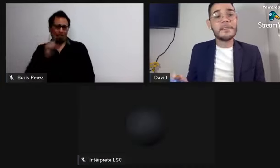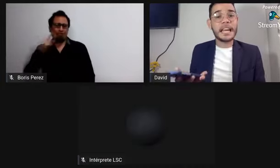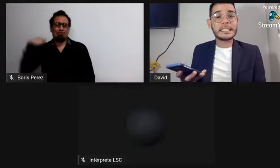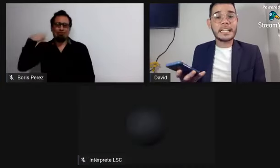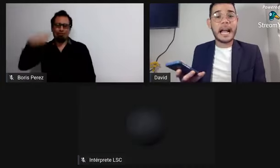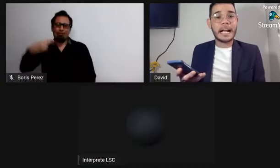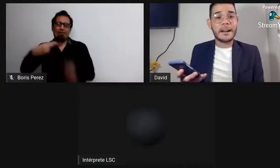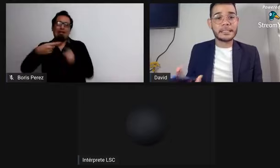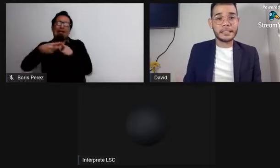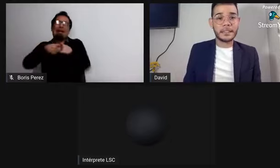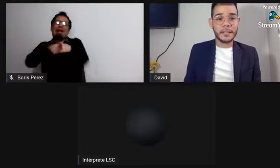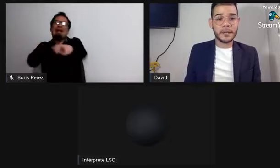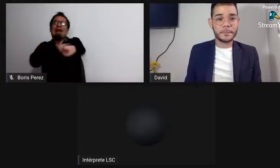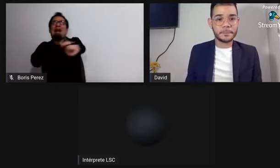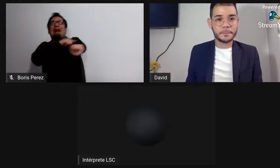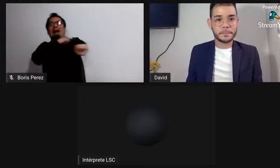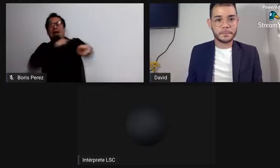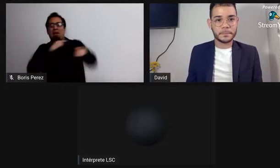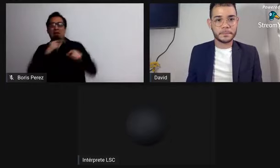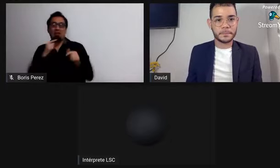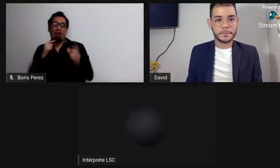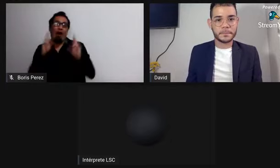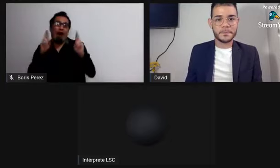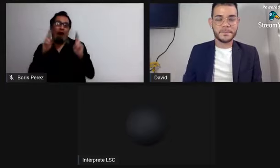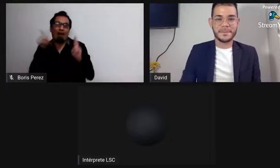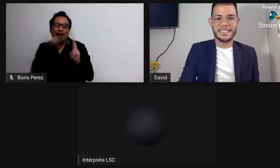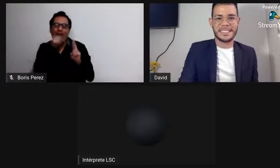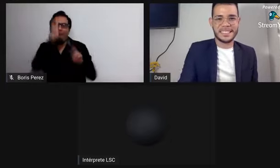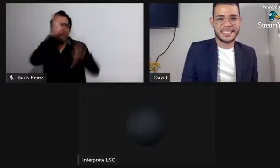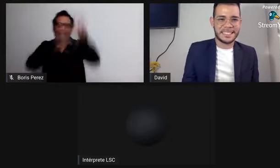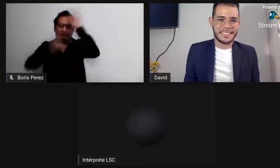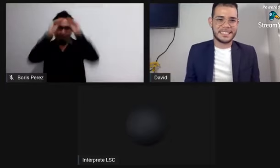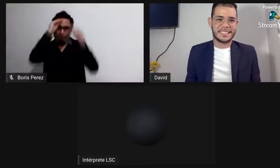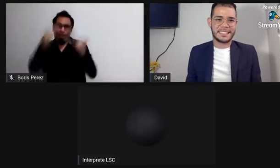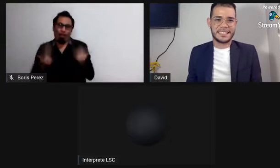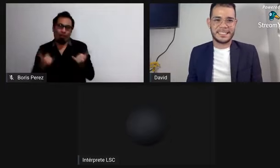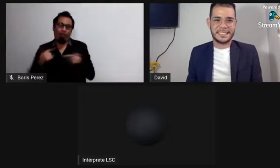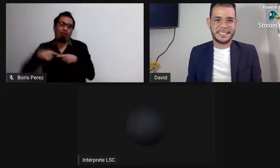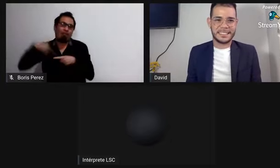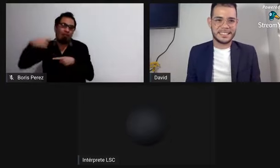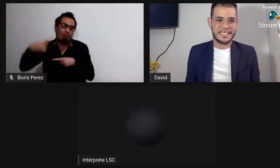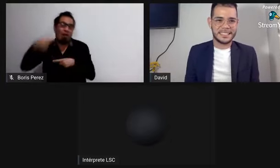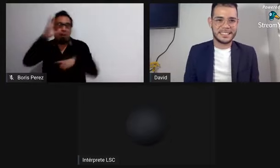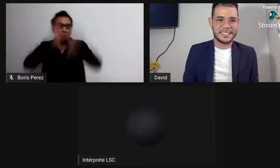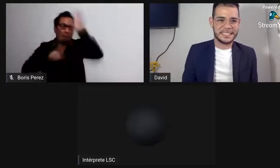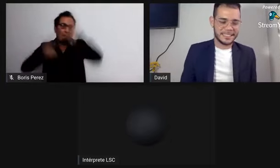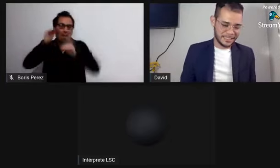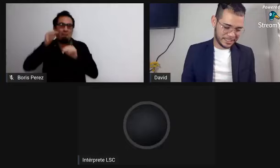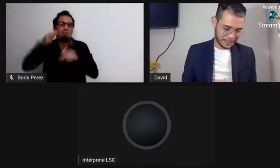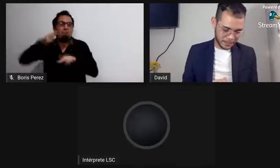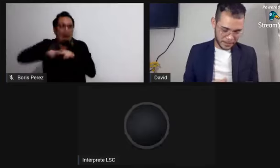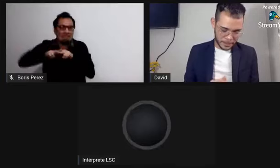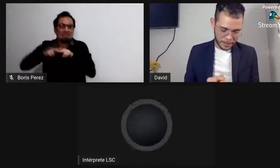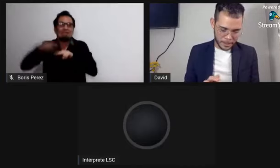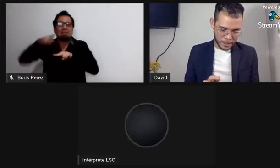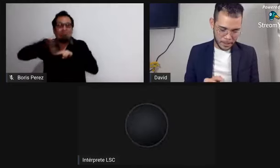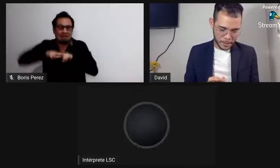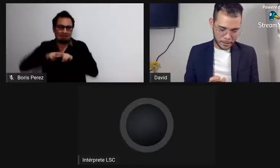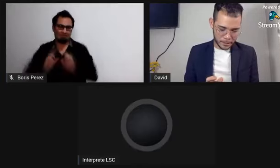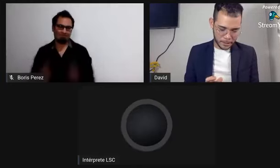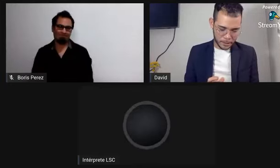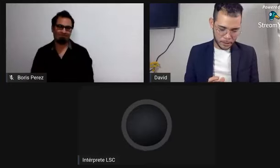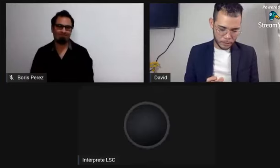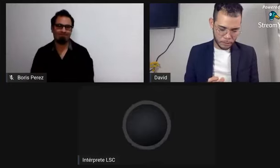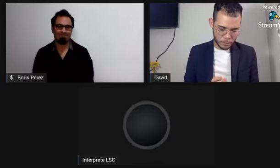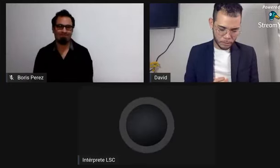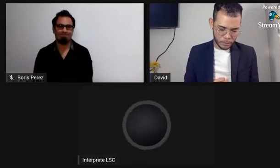Y Andrés acaba de escribir. Bueno, muchas gracias, muchas gracias. La verdad es que ha sido muy largo y hay muchas cosas por aprender.